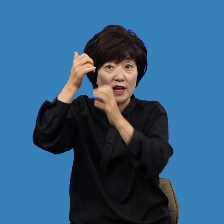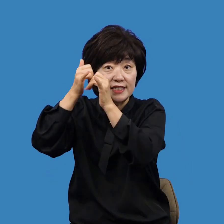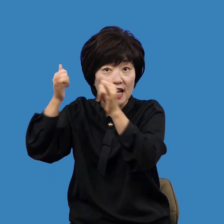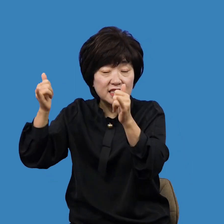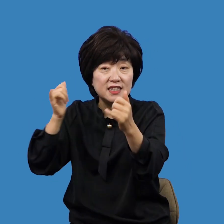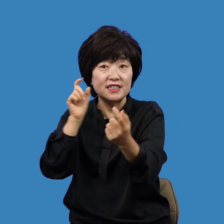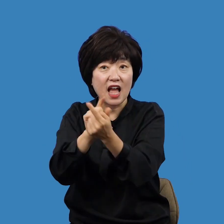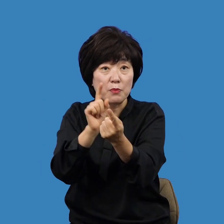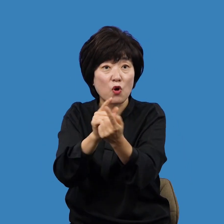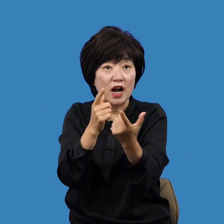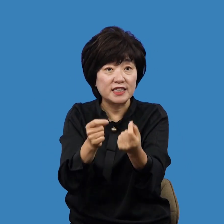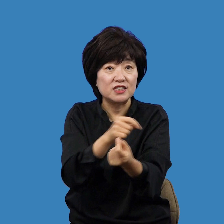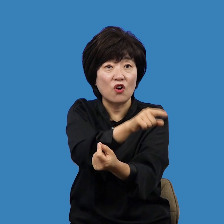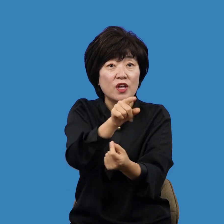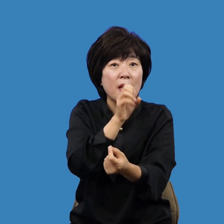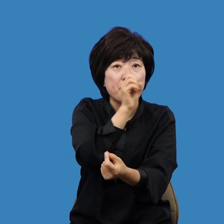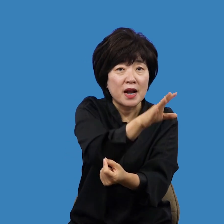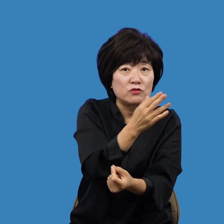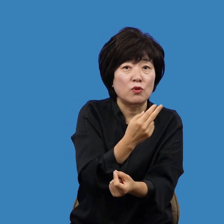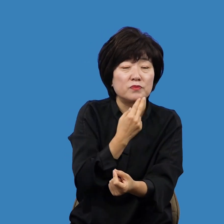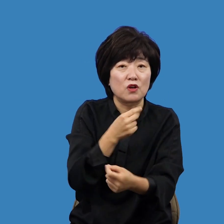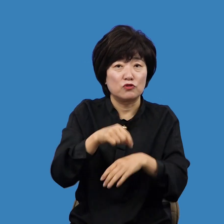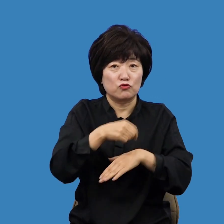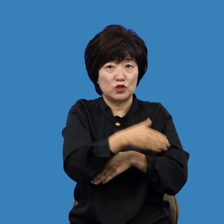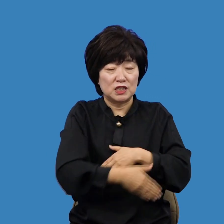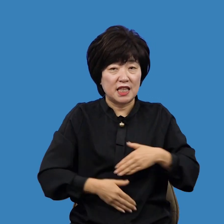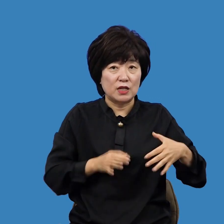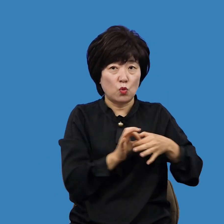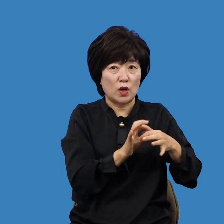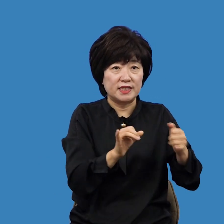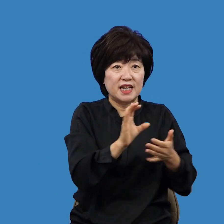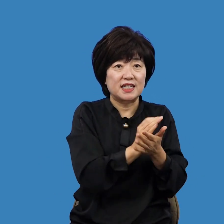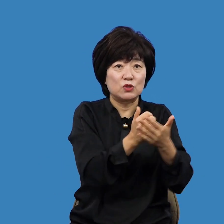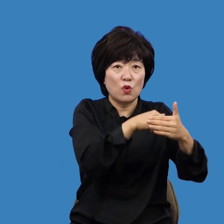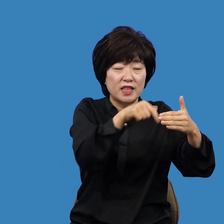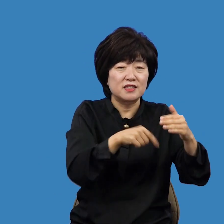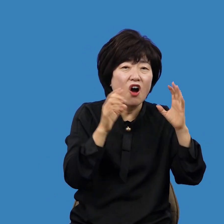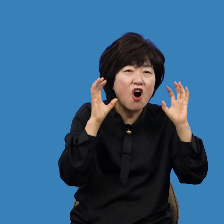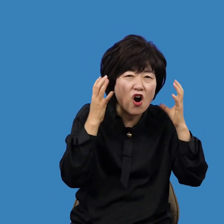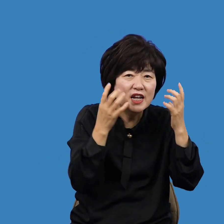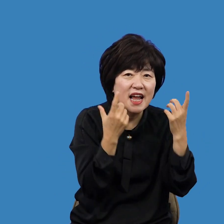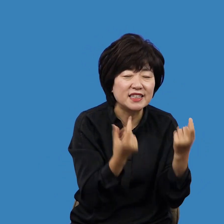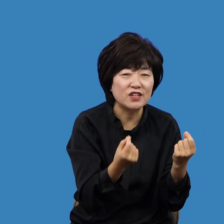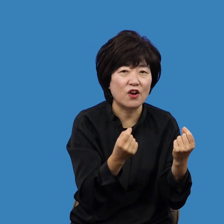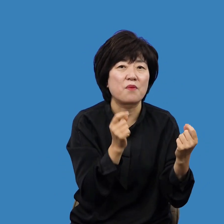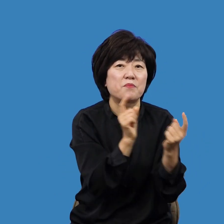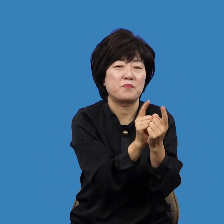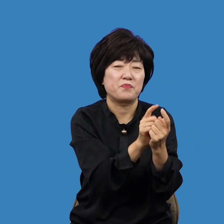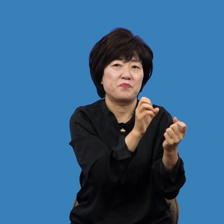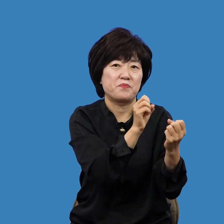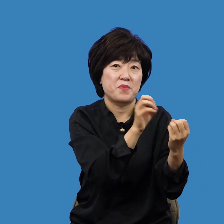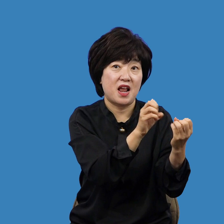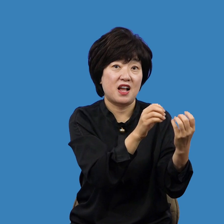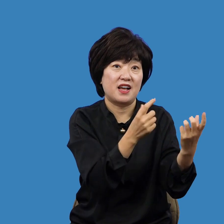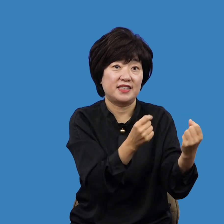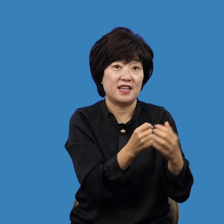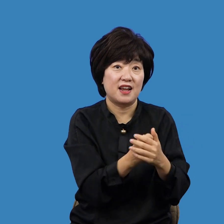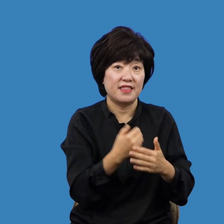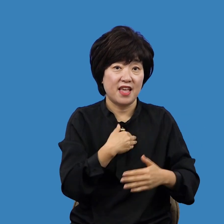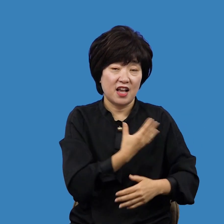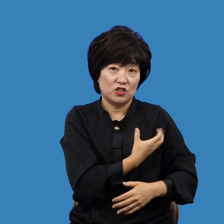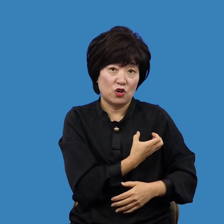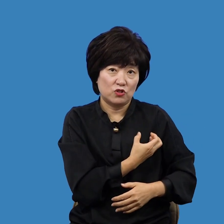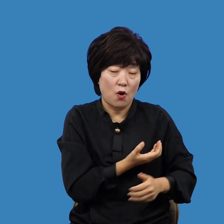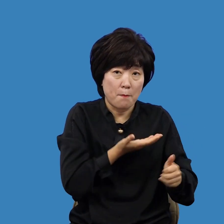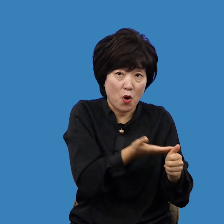같이 너희에게 말할 수 없어서 육신에 속한 자 곧 그리스도 안에서 어린아이들을 대함과 같이 하노라. 내가 너희를 젖으로